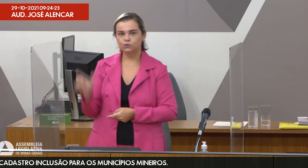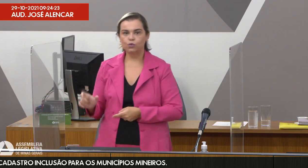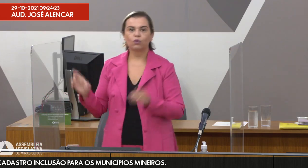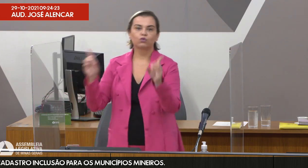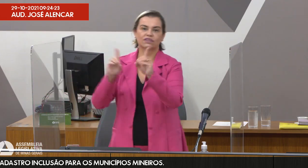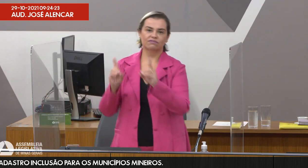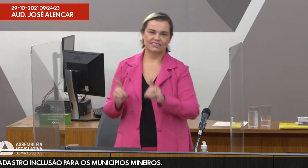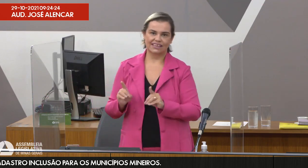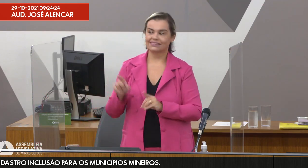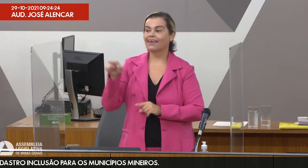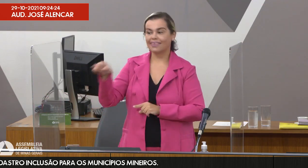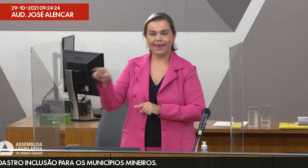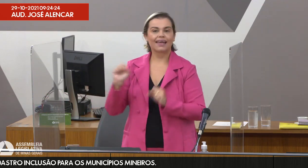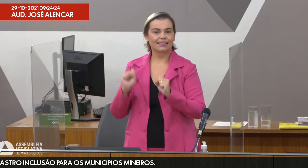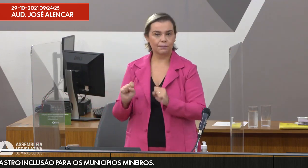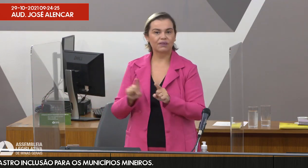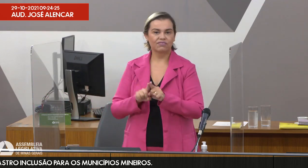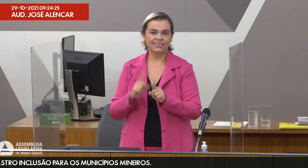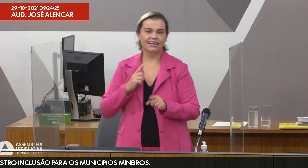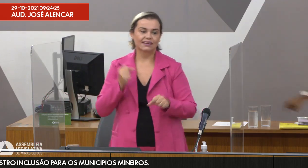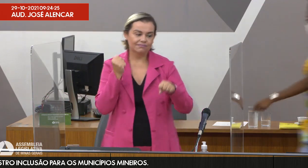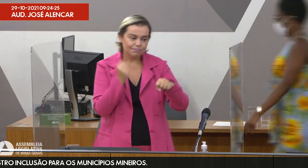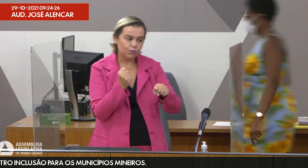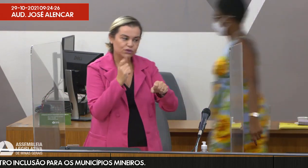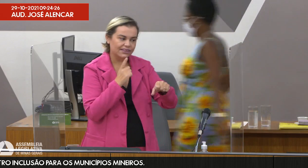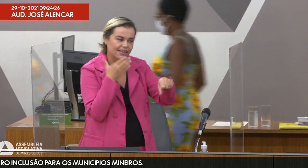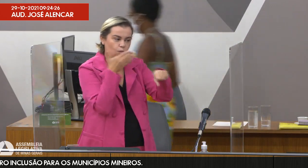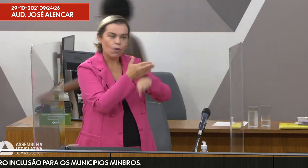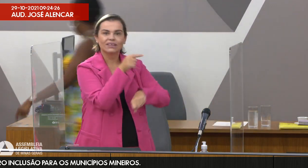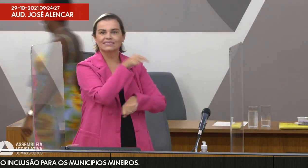fortalecerá as políticas públicas para as pessoas com deficiência.